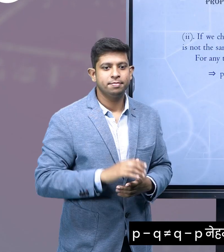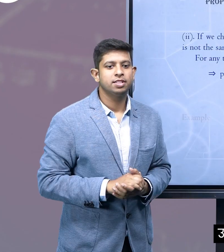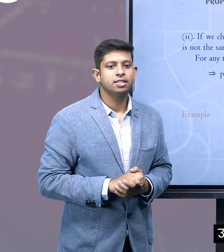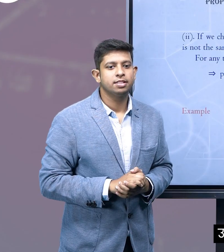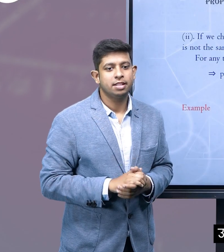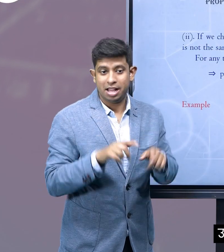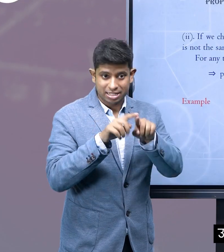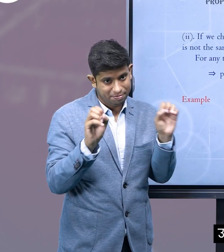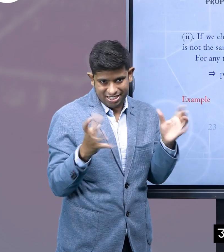उदाहरणार्थ